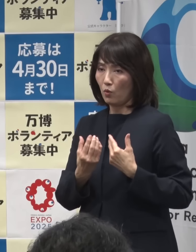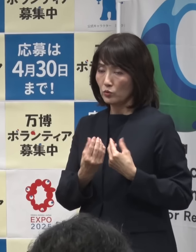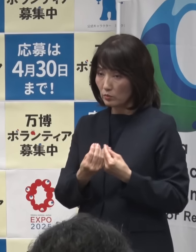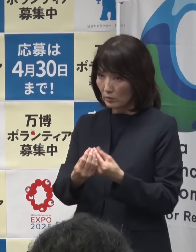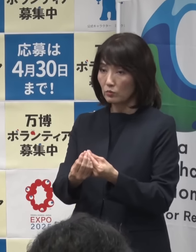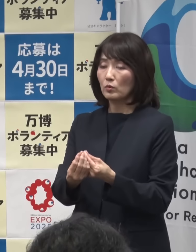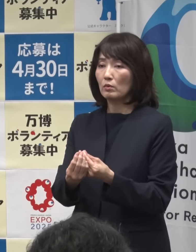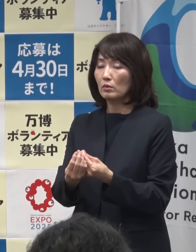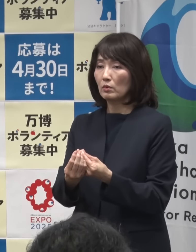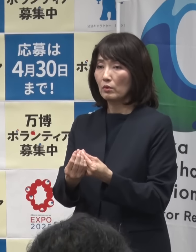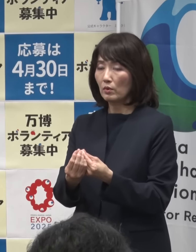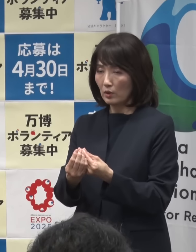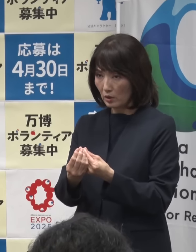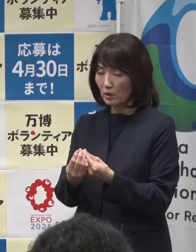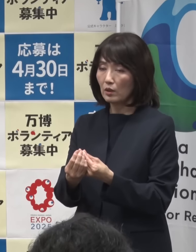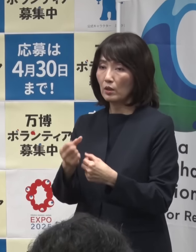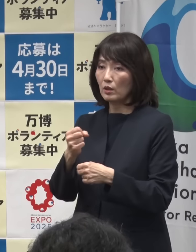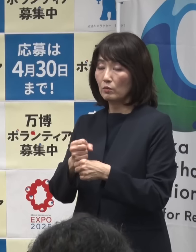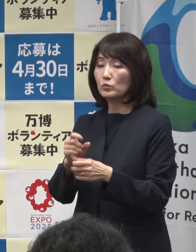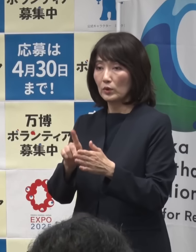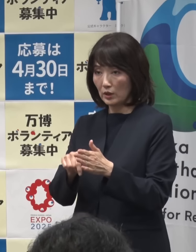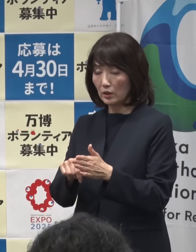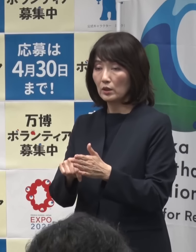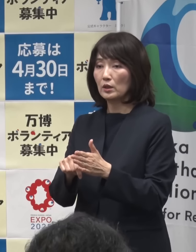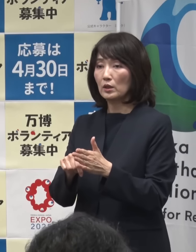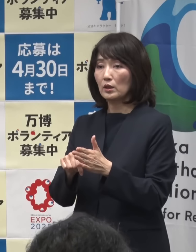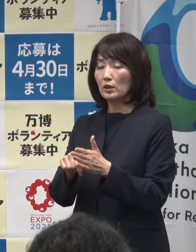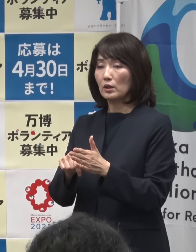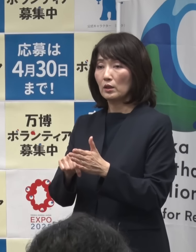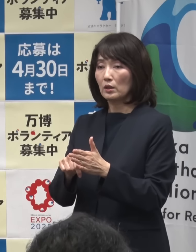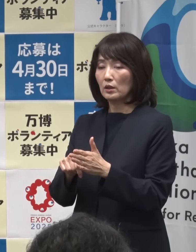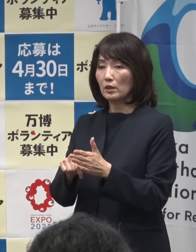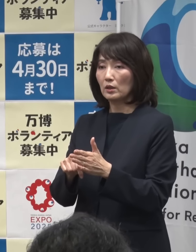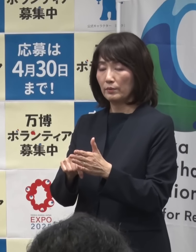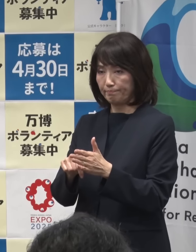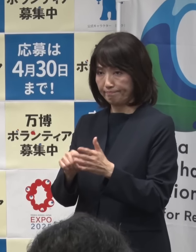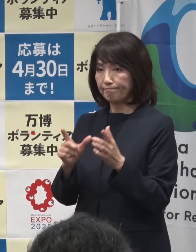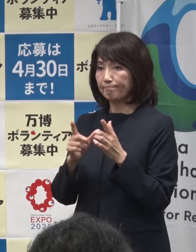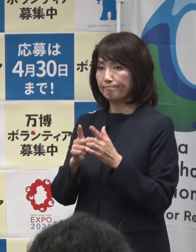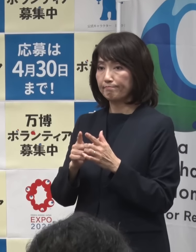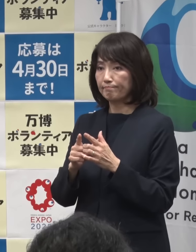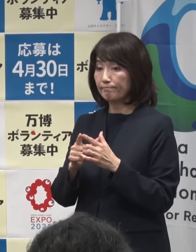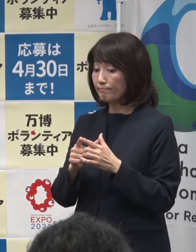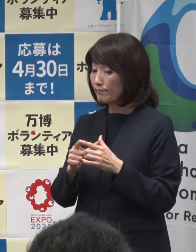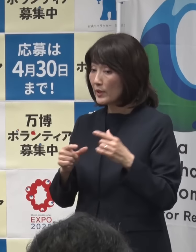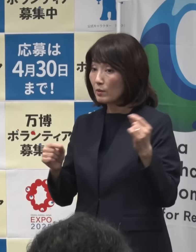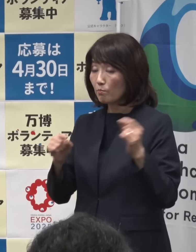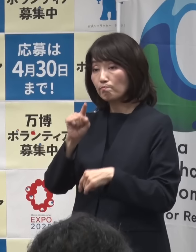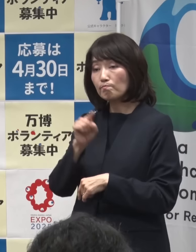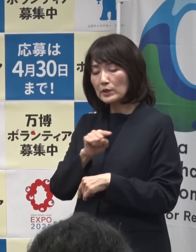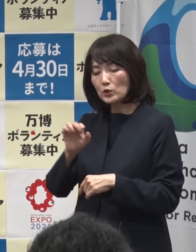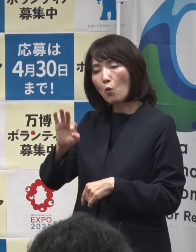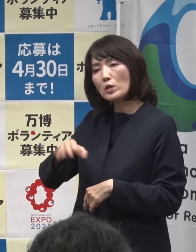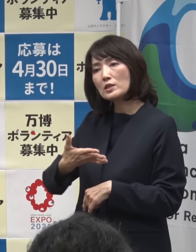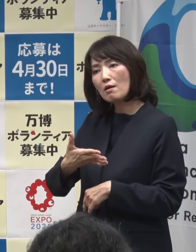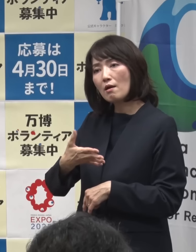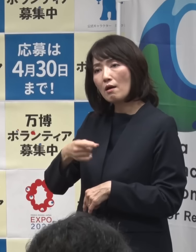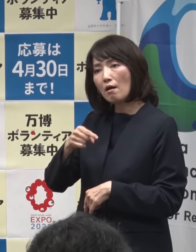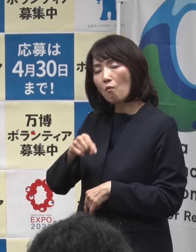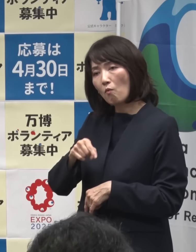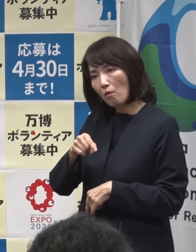の構成したりしていく時には、やっぱり日本の国民の日本人の税でそ